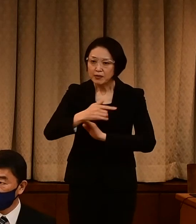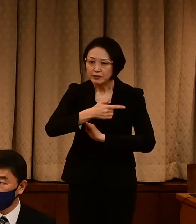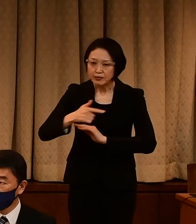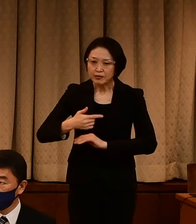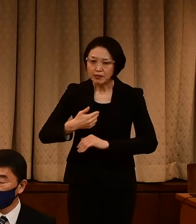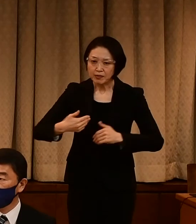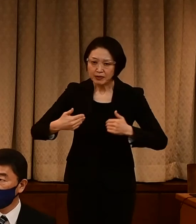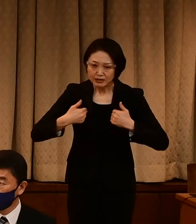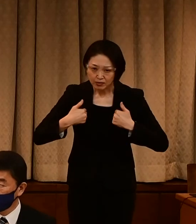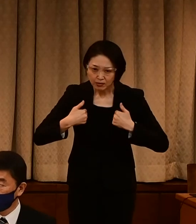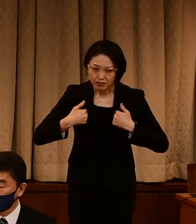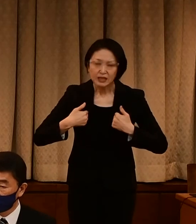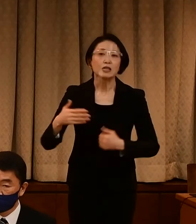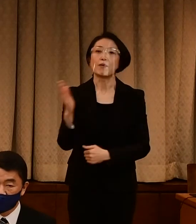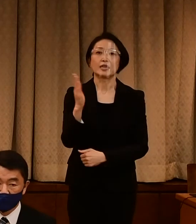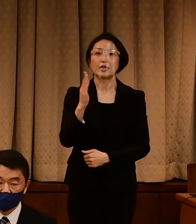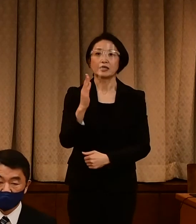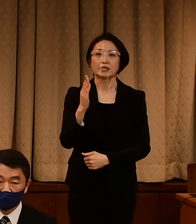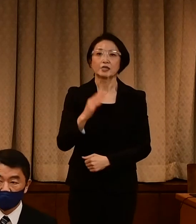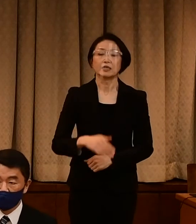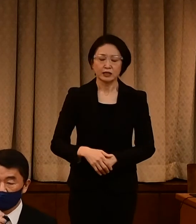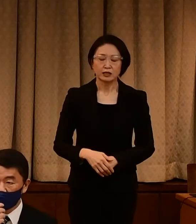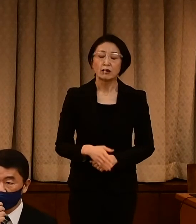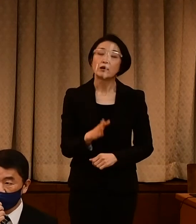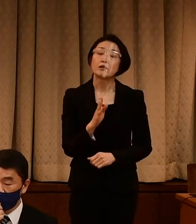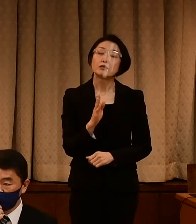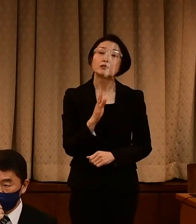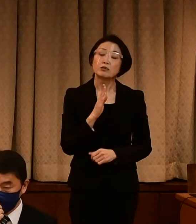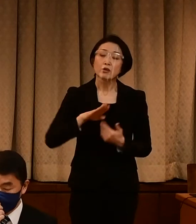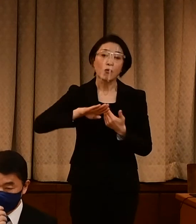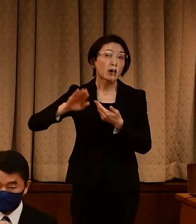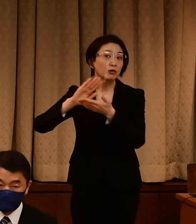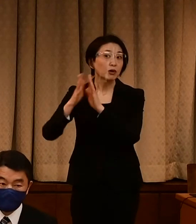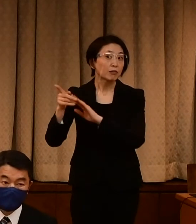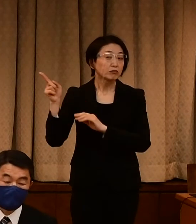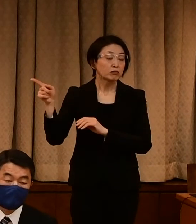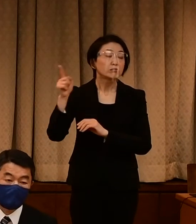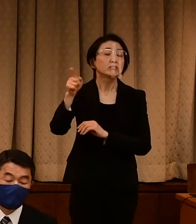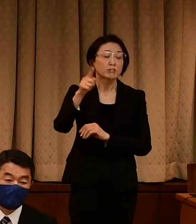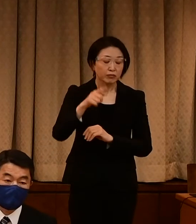ければならないようにはなってないということです。実際他県では、